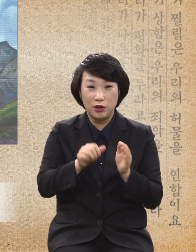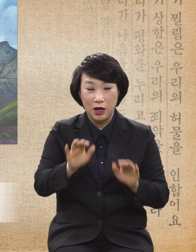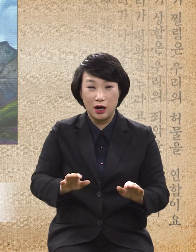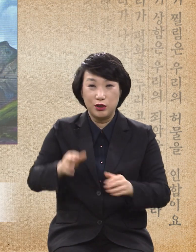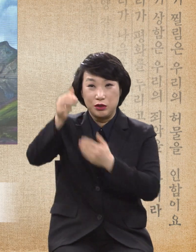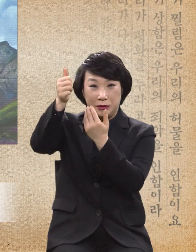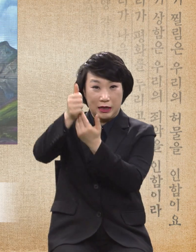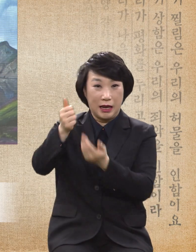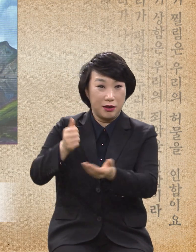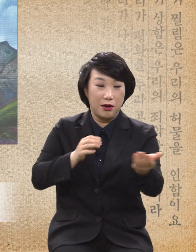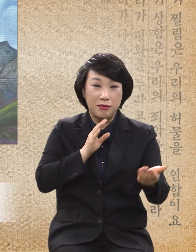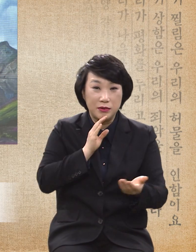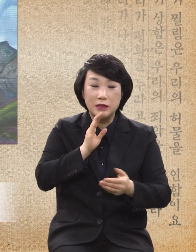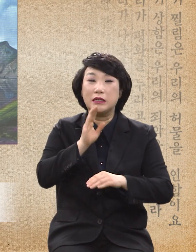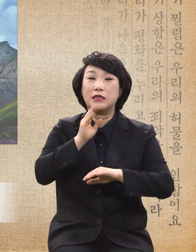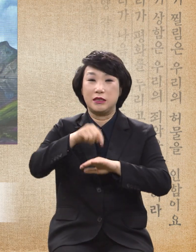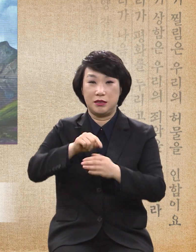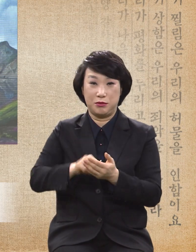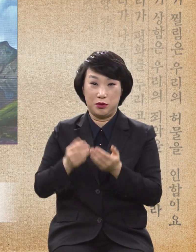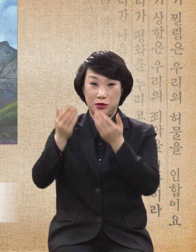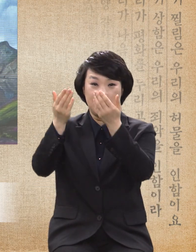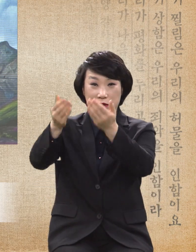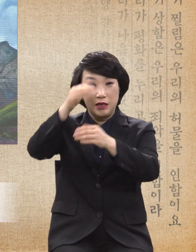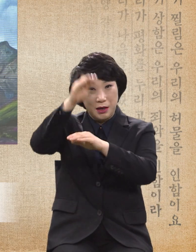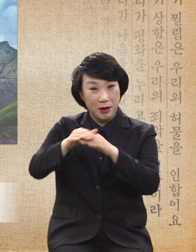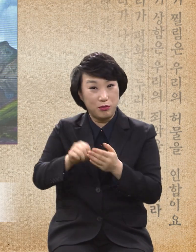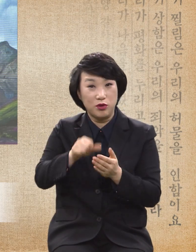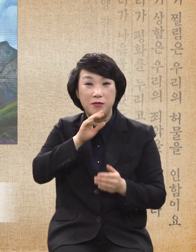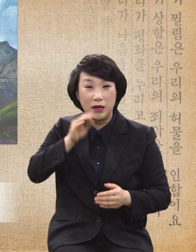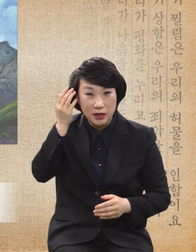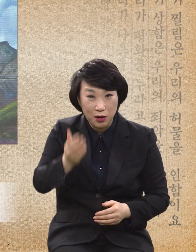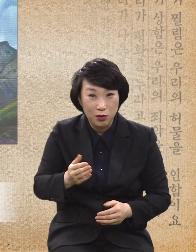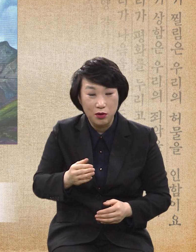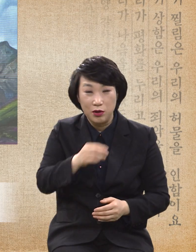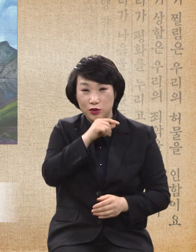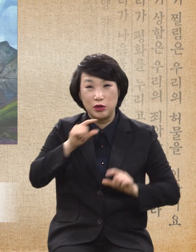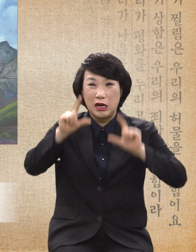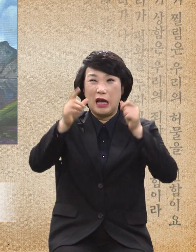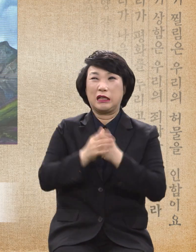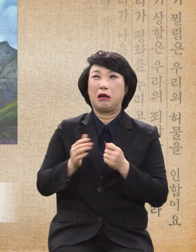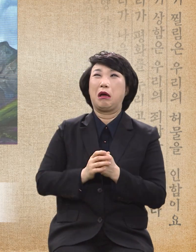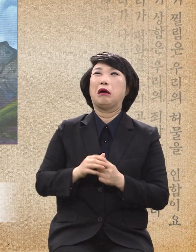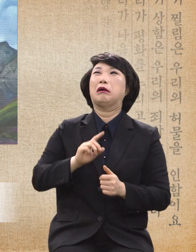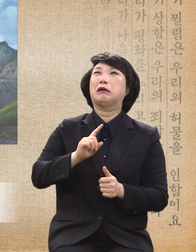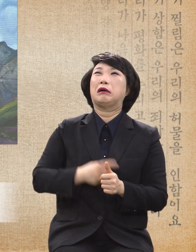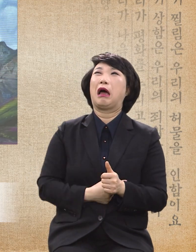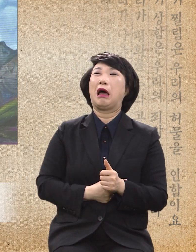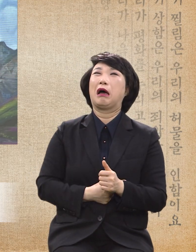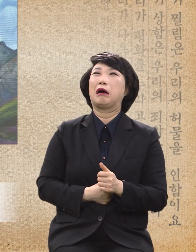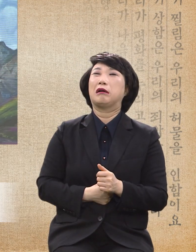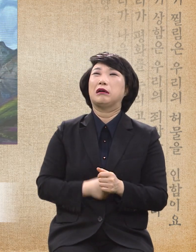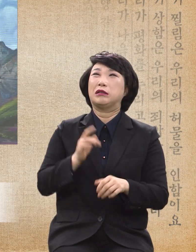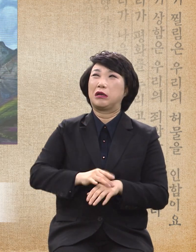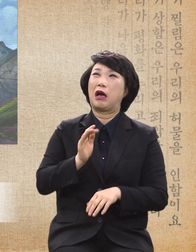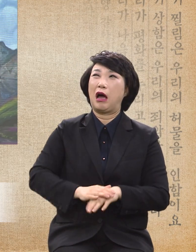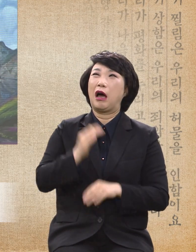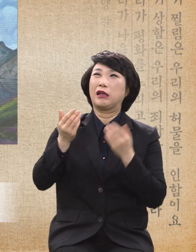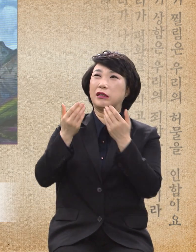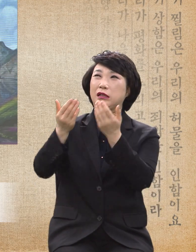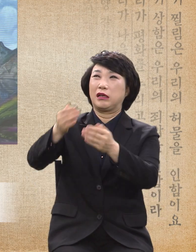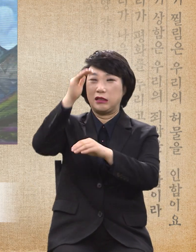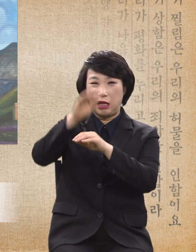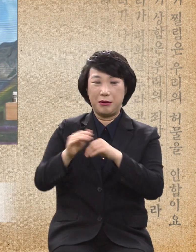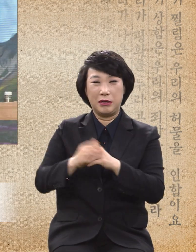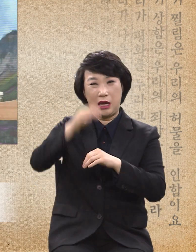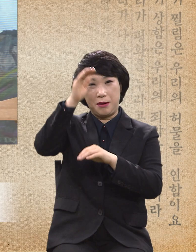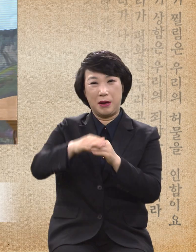주님께 진실하게 올려드리는 예물이냐, 주일날이니까 의리 드려야 되니까 예배 시간에